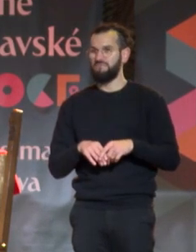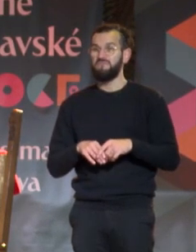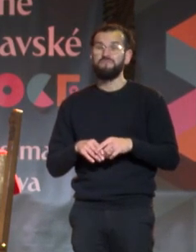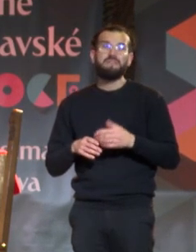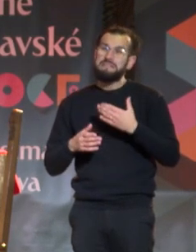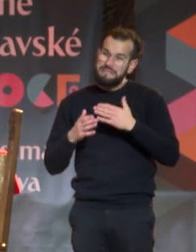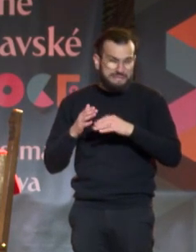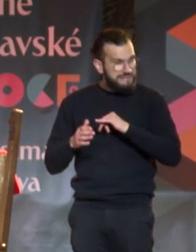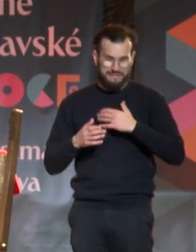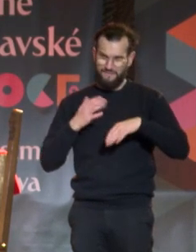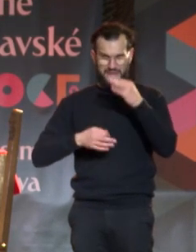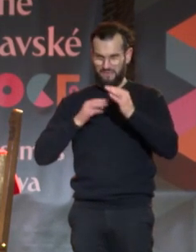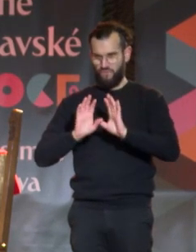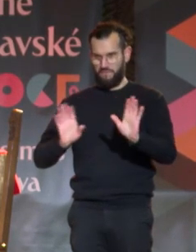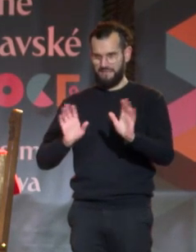nechce vedieť viac.